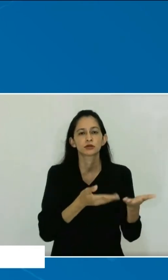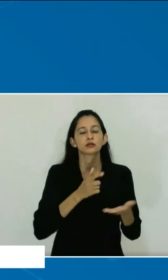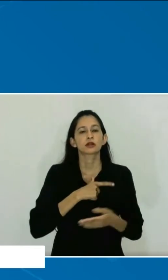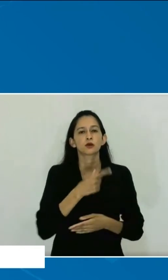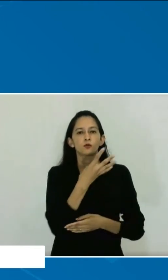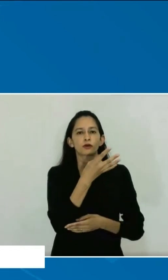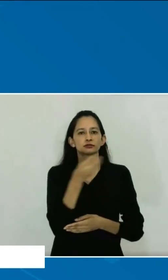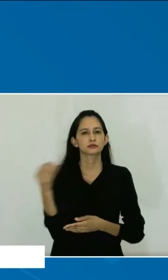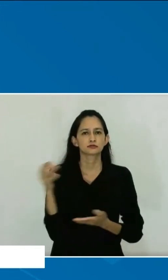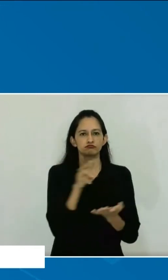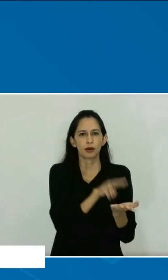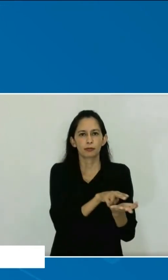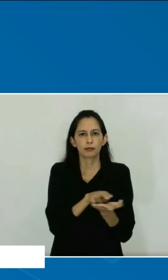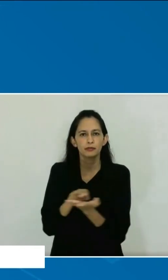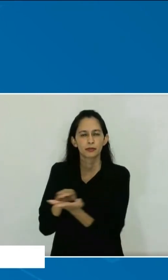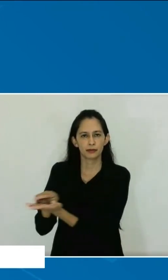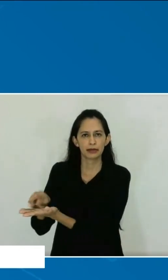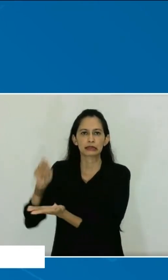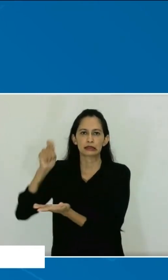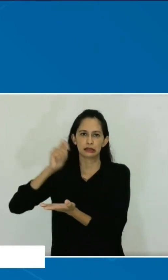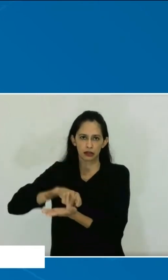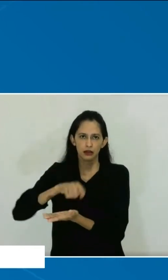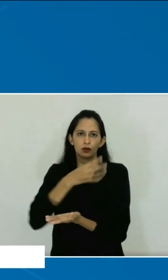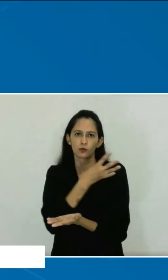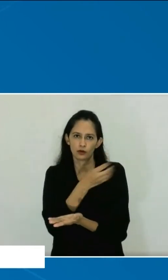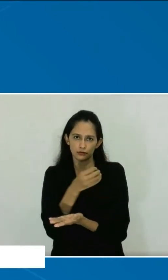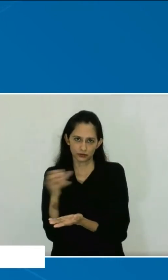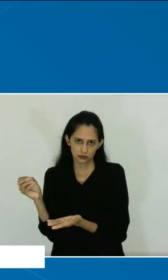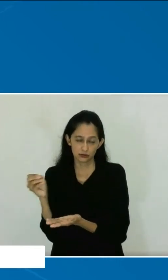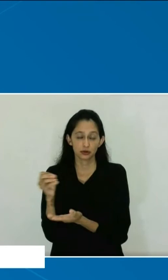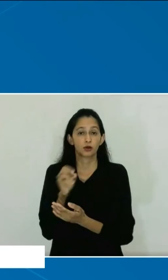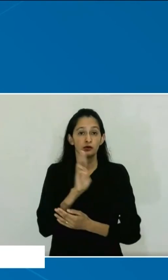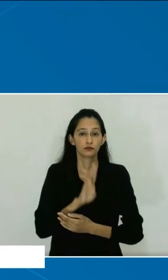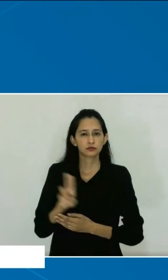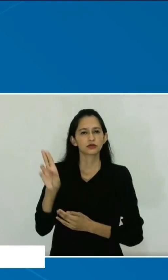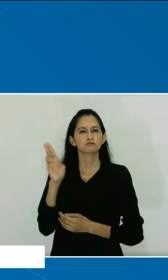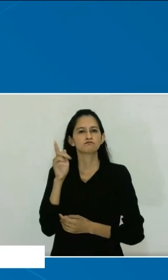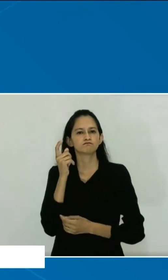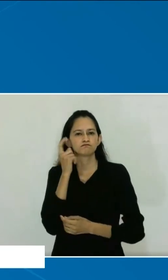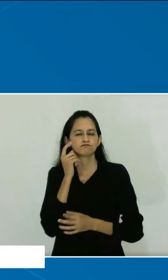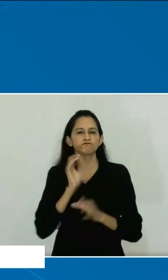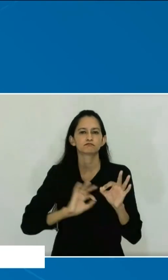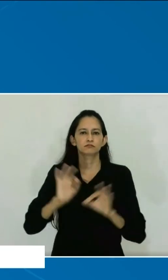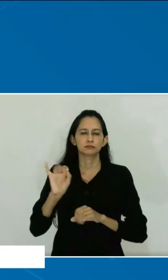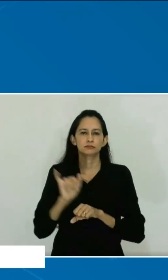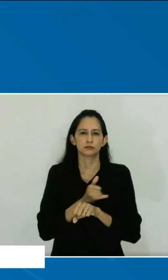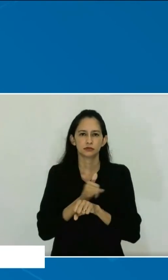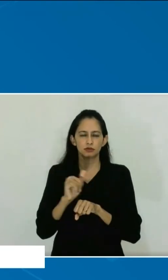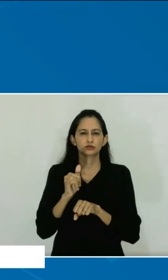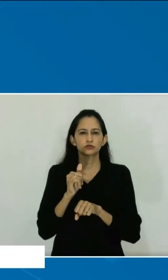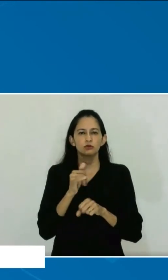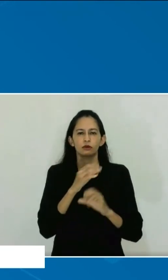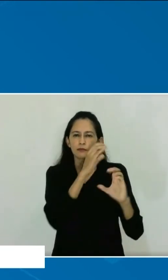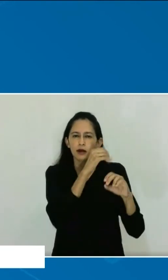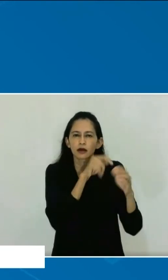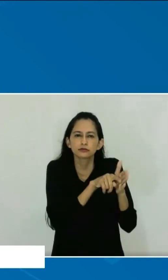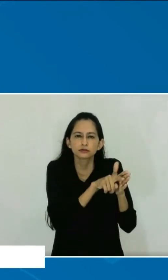leitos. A universidade construiu uma estratégia de realização de exames